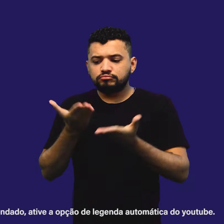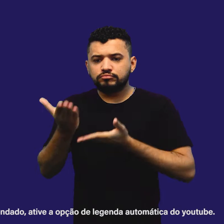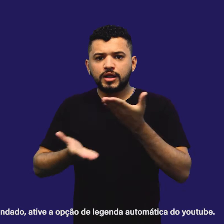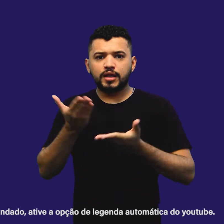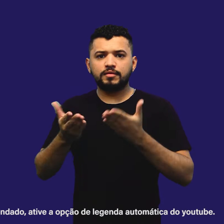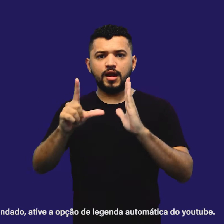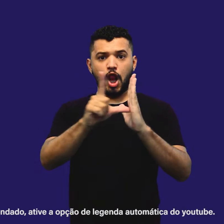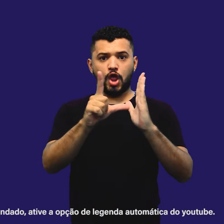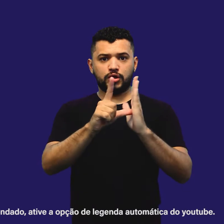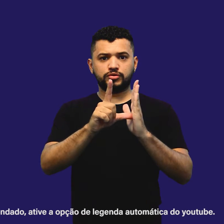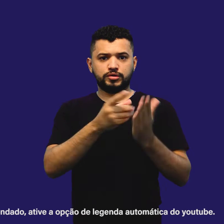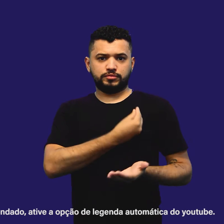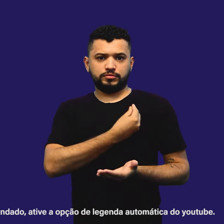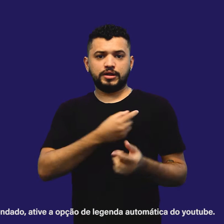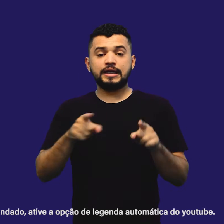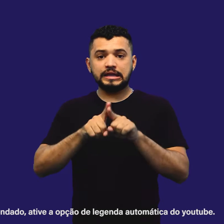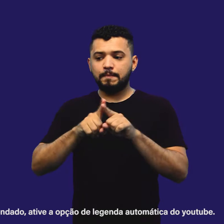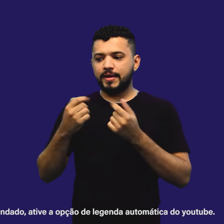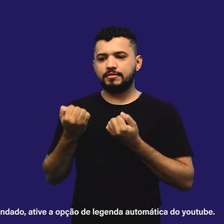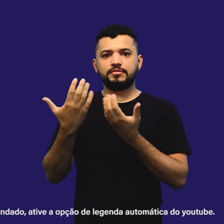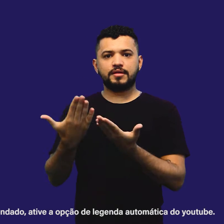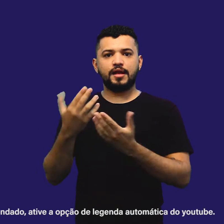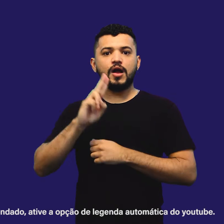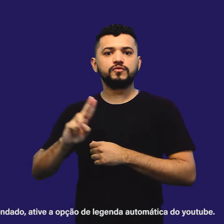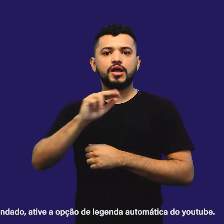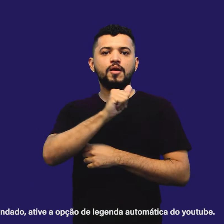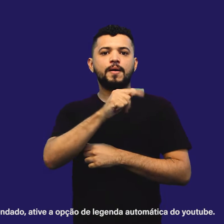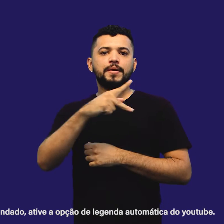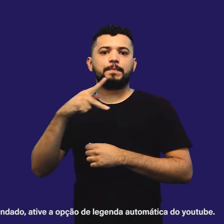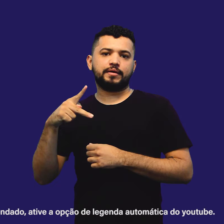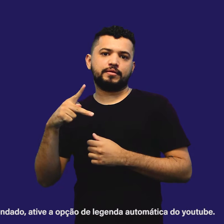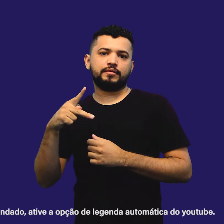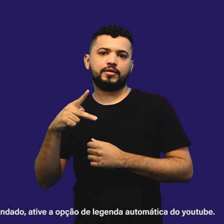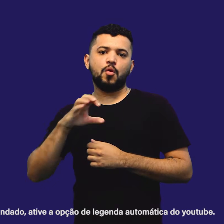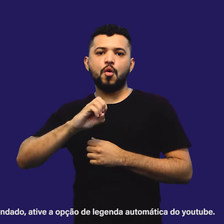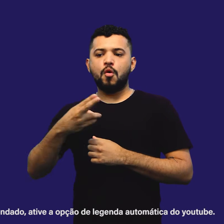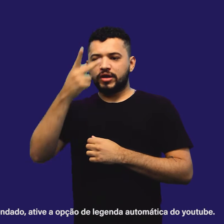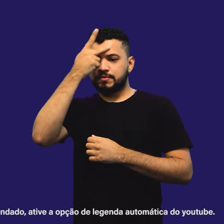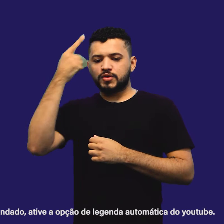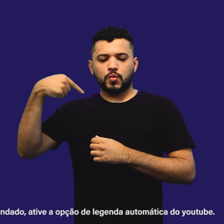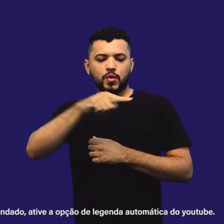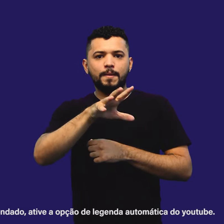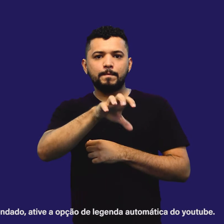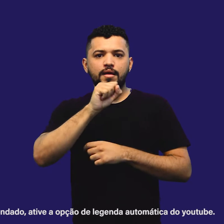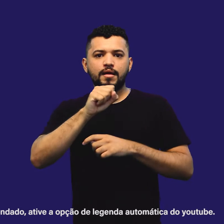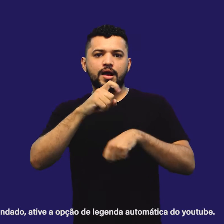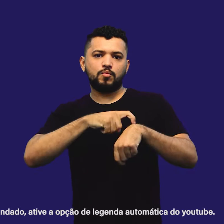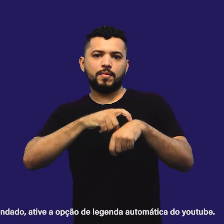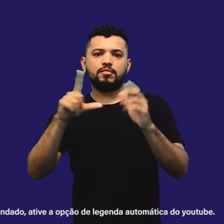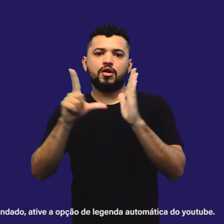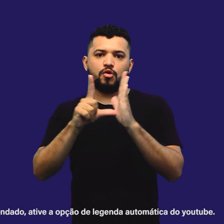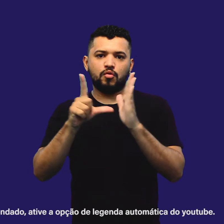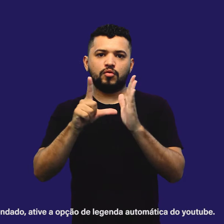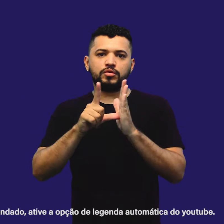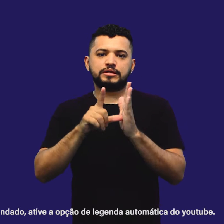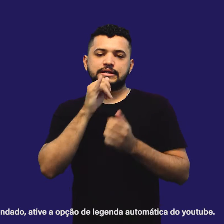física quanto para entregar via aplicativos, né? Ou via retirada na porta da loja. Então, a nossa embalagem de